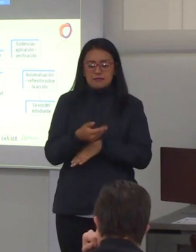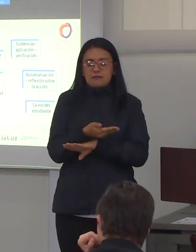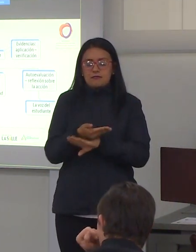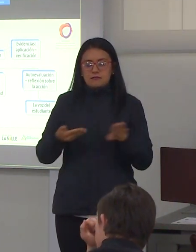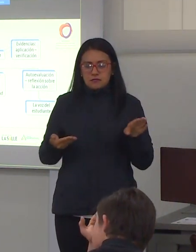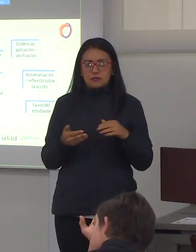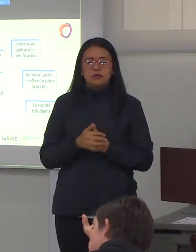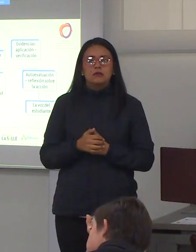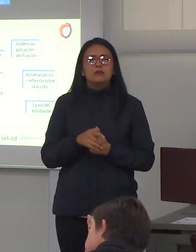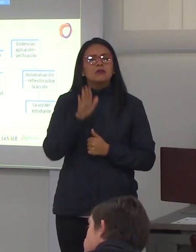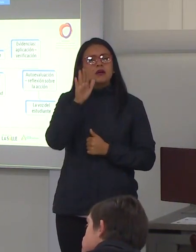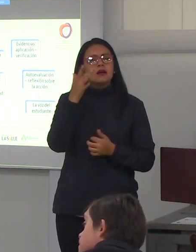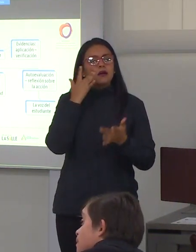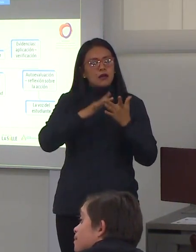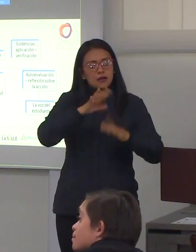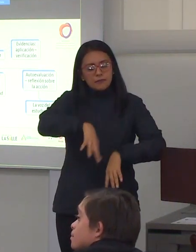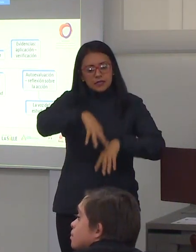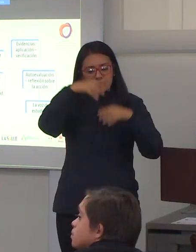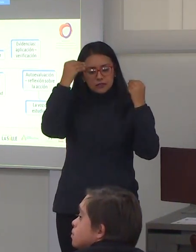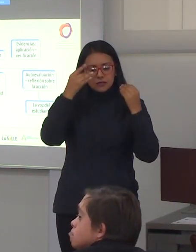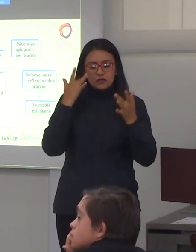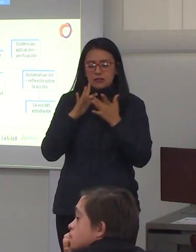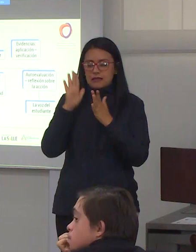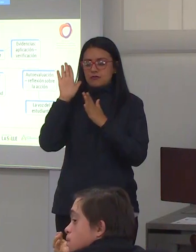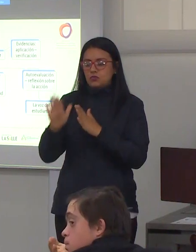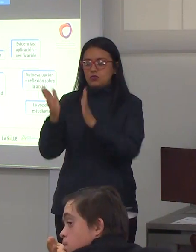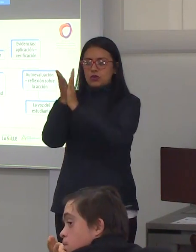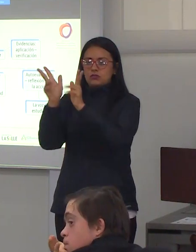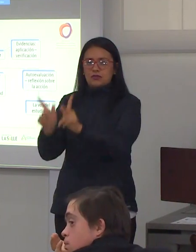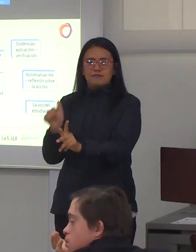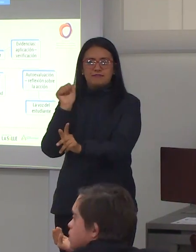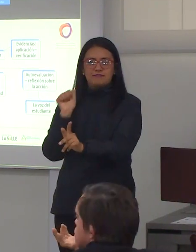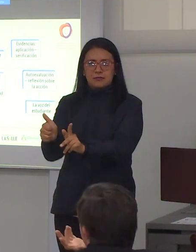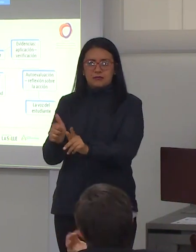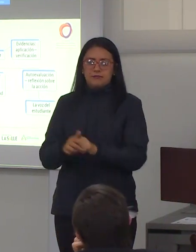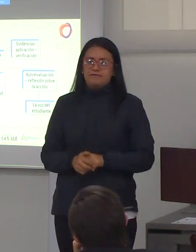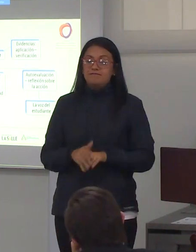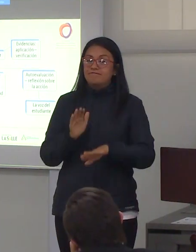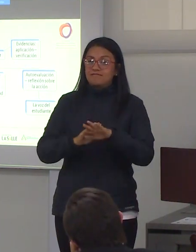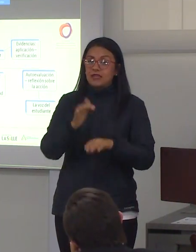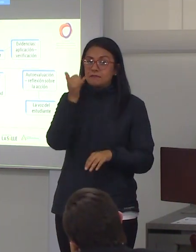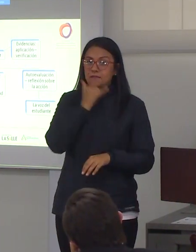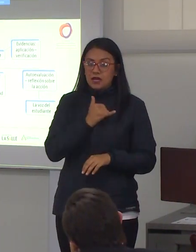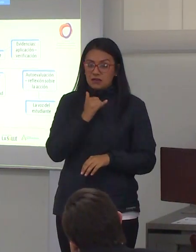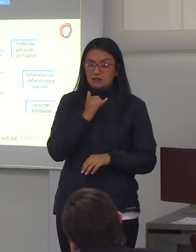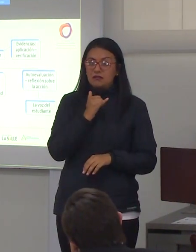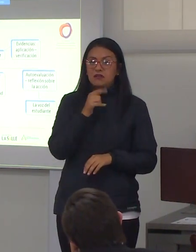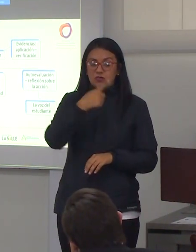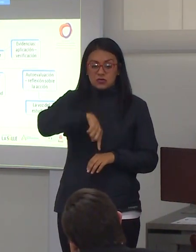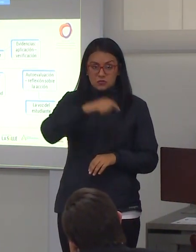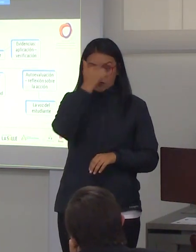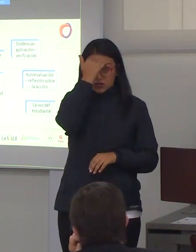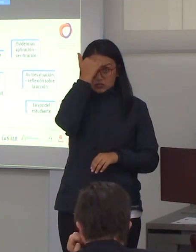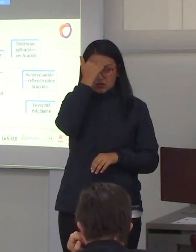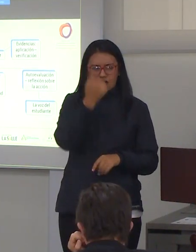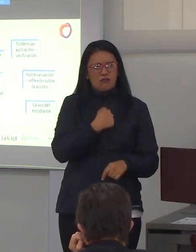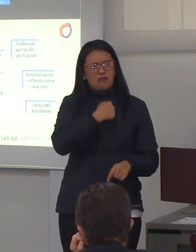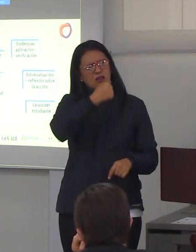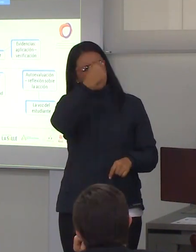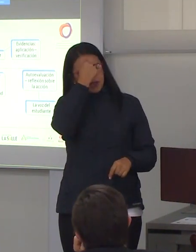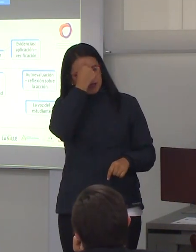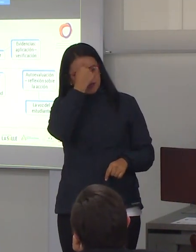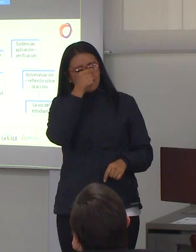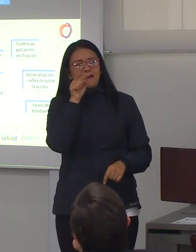que sea aprendida por el estudiante es un error desde nosotros pensar y ese